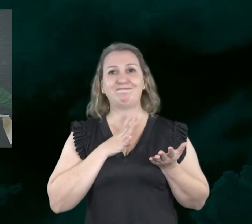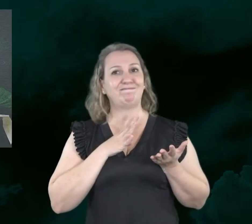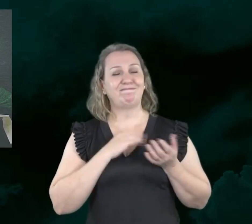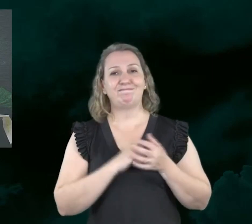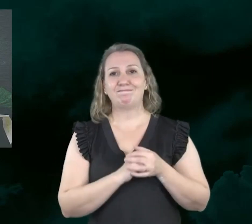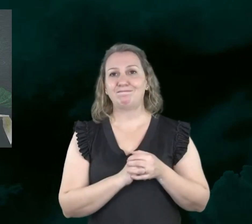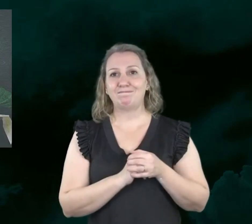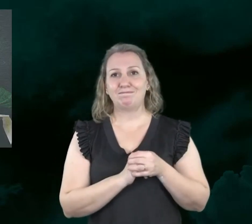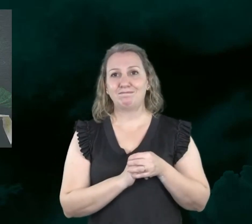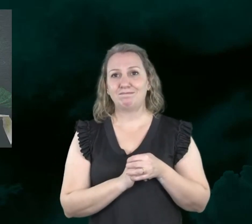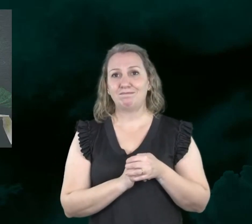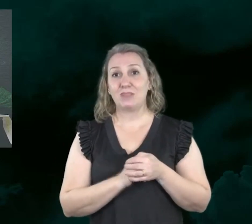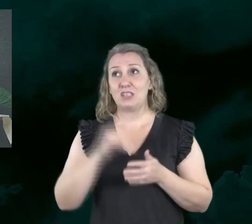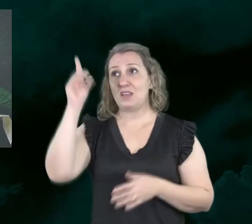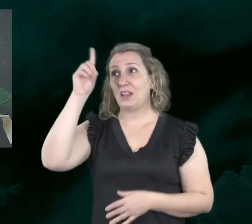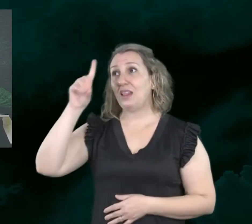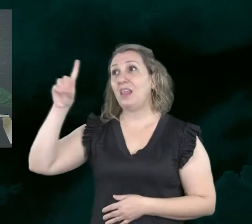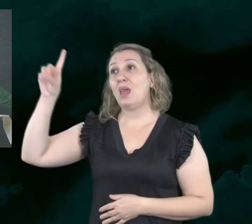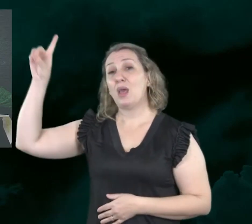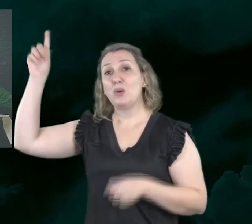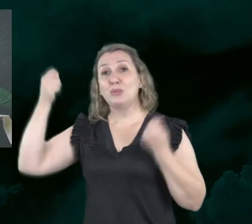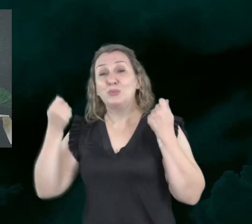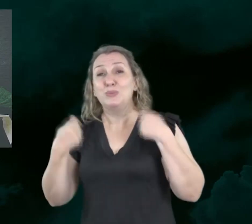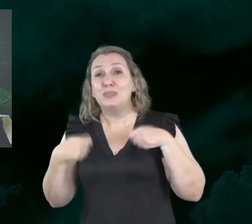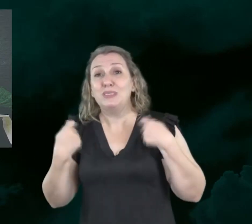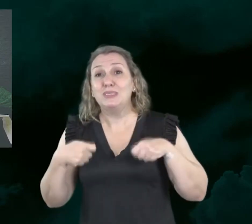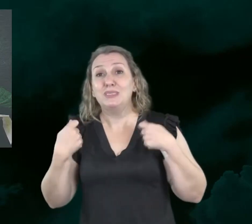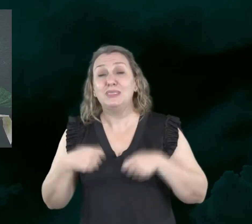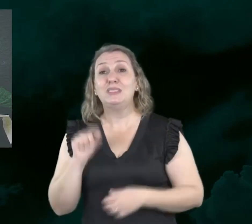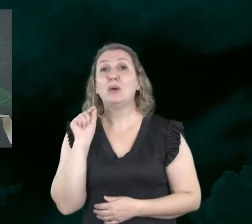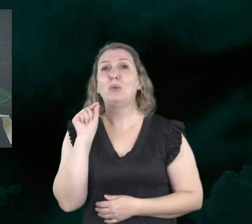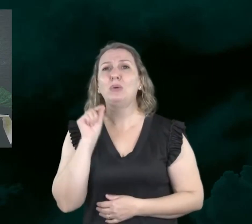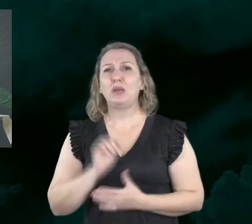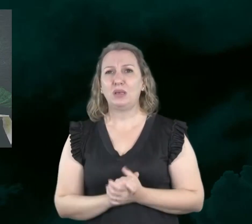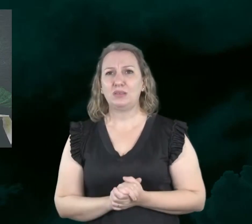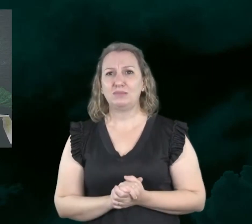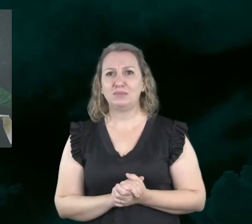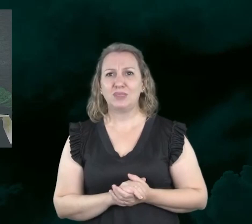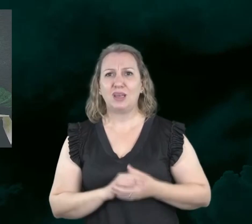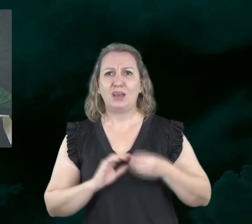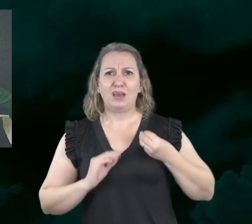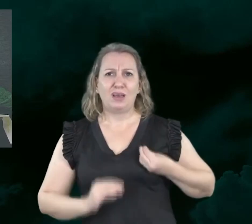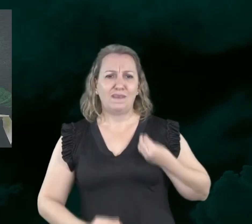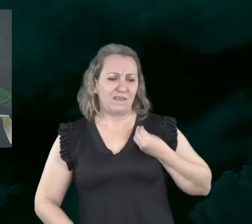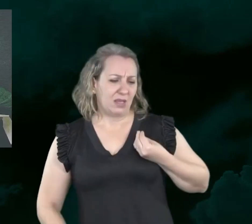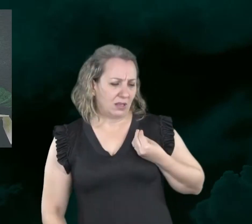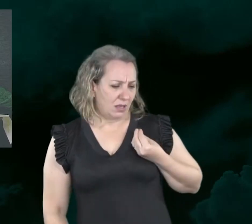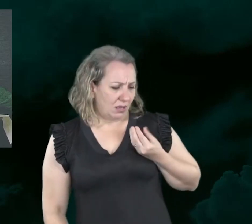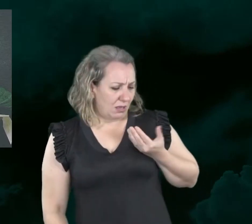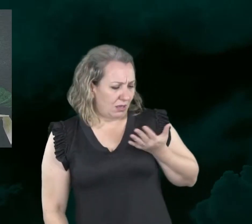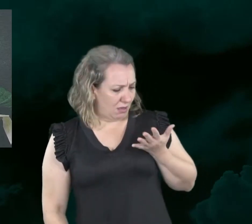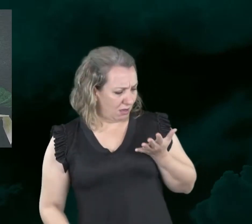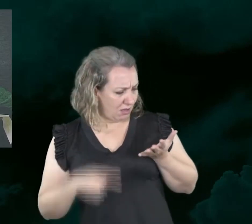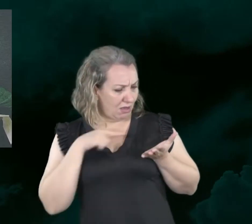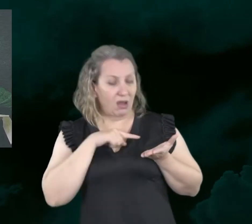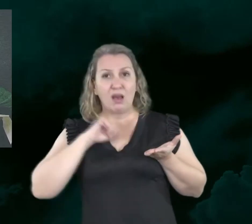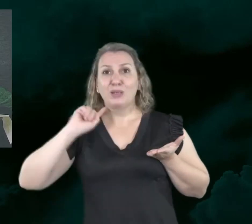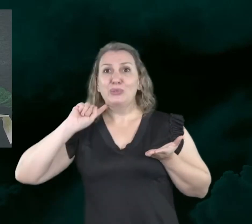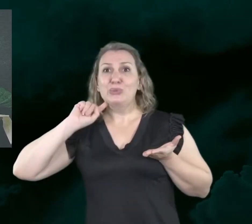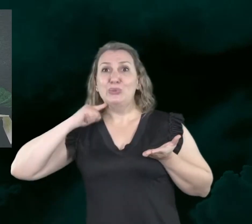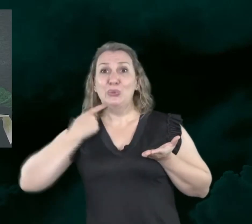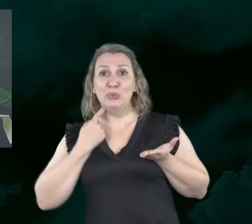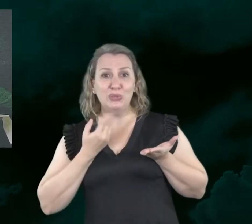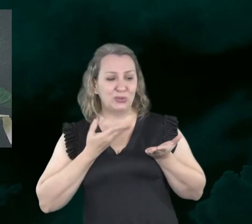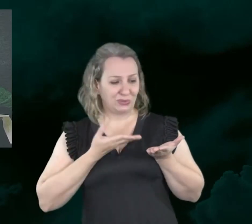E Deus precisa remover essas impurezas que são vaidade, corrupção e injustiça, para Deus